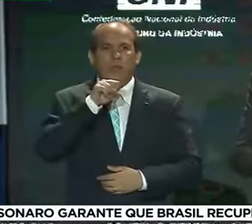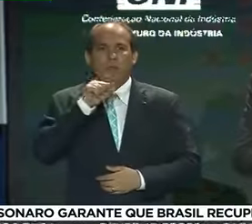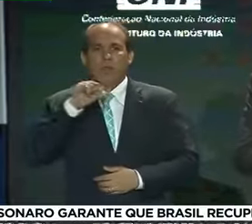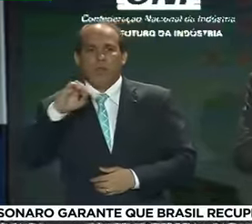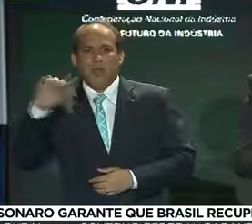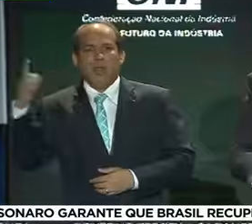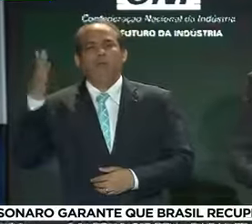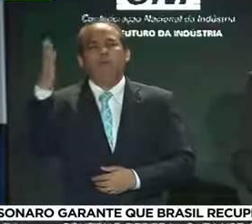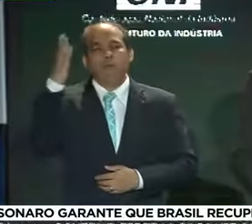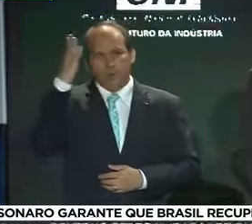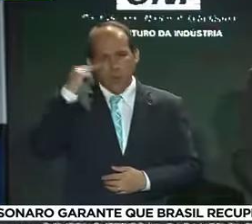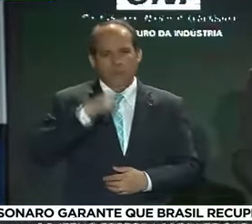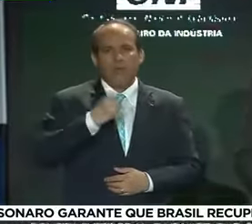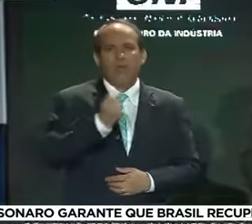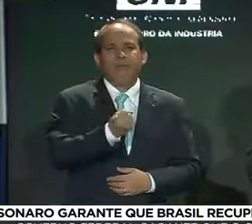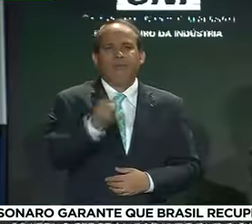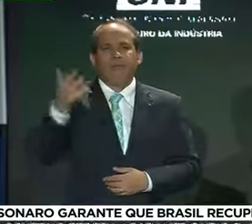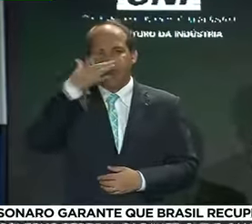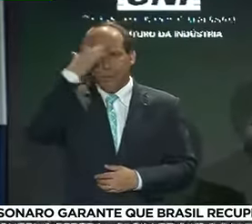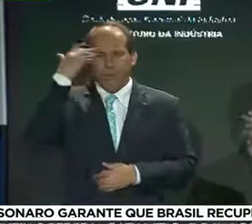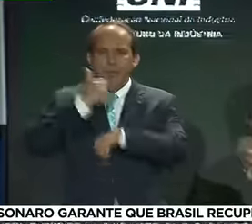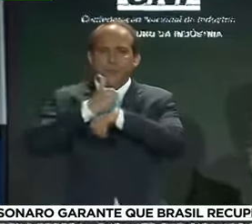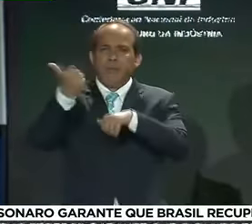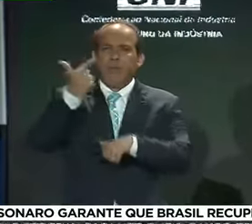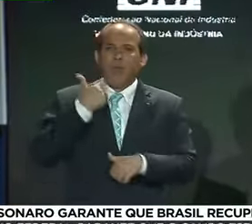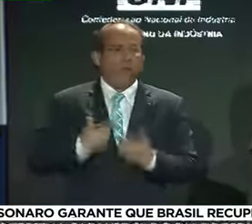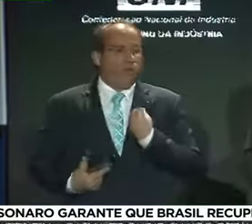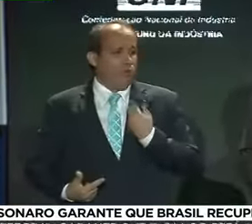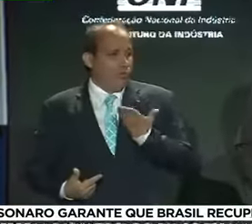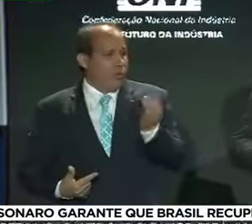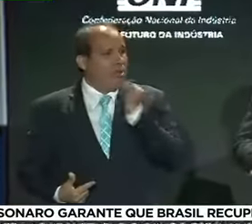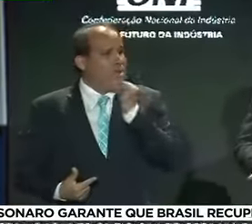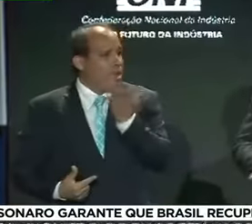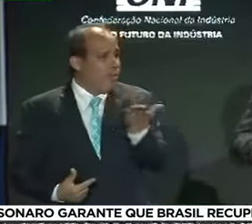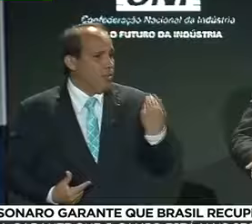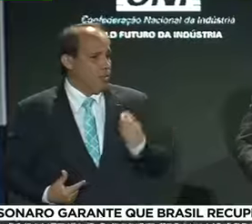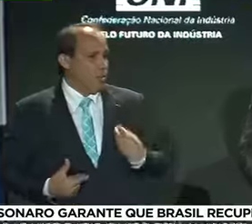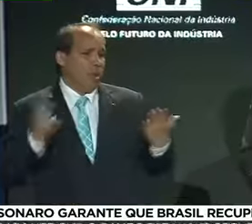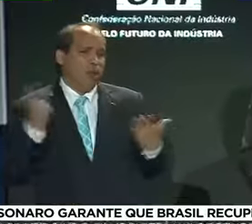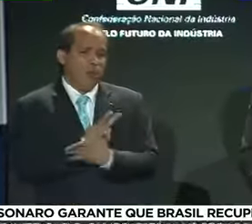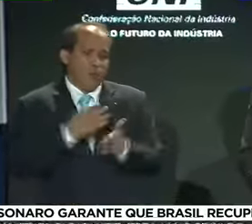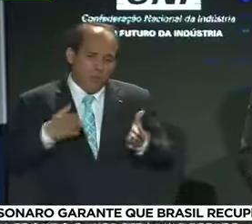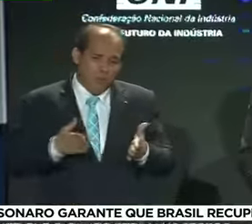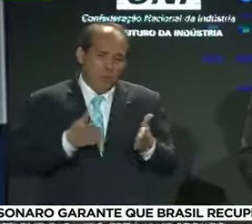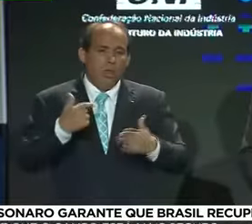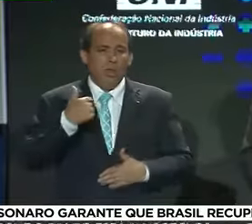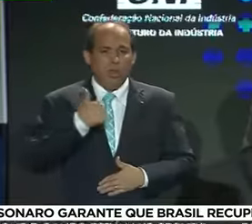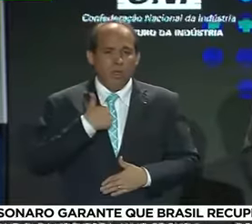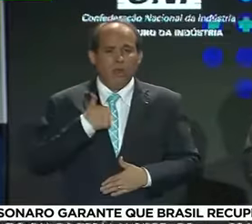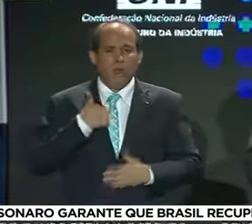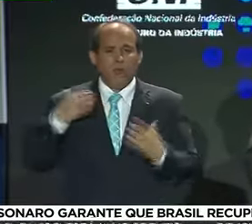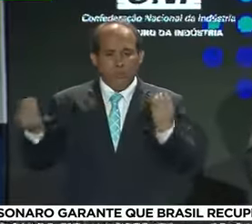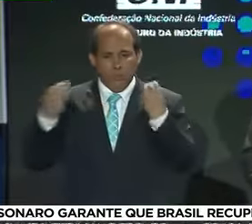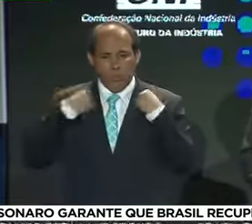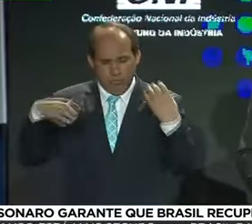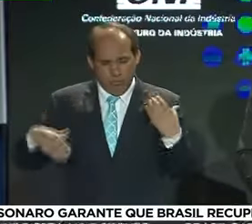Sei que existem milhares de pessoas melhores do que eu, muitas aqui presentes. Mas quis o destino que a presença coubesse